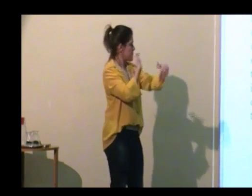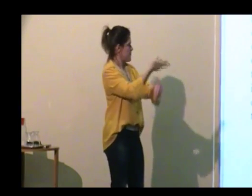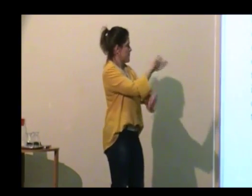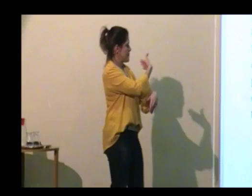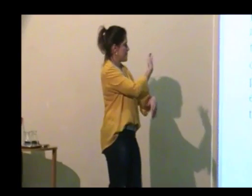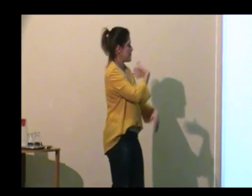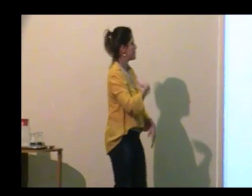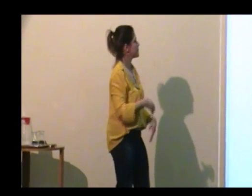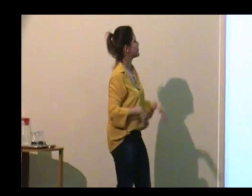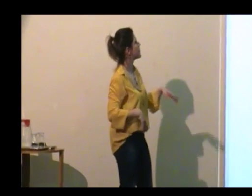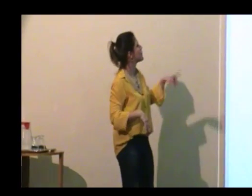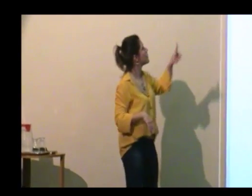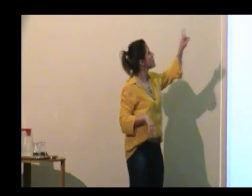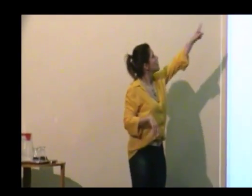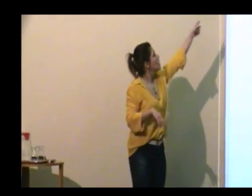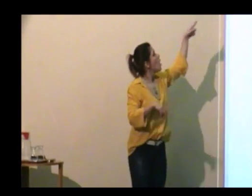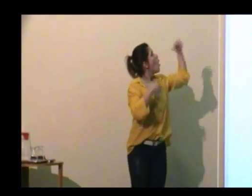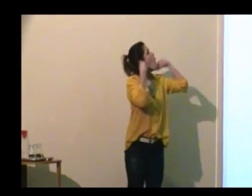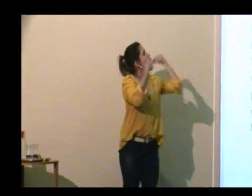1.